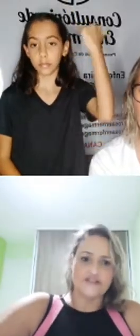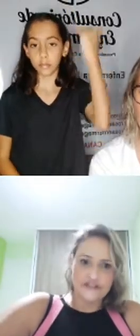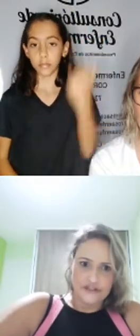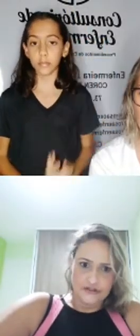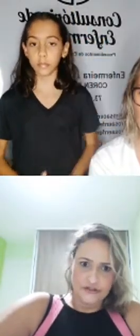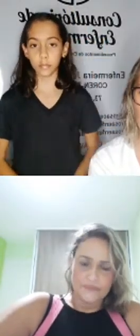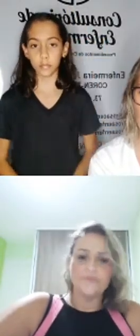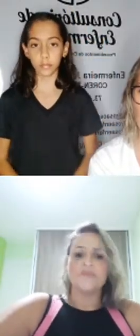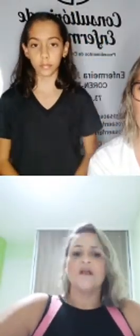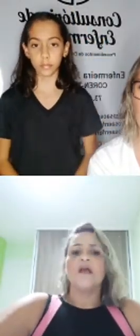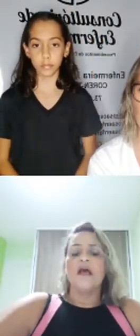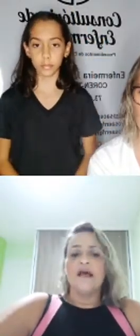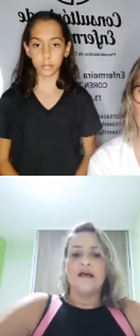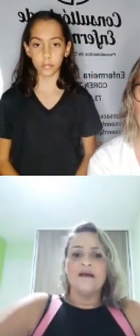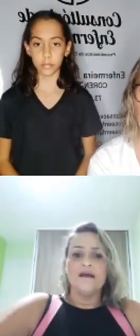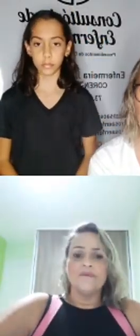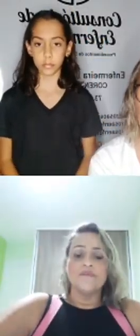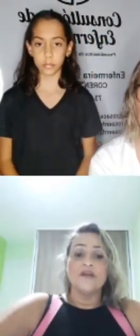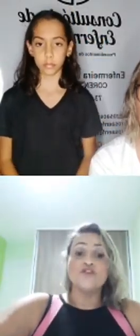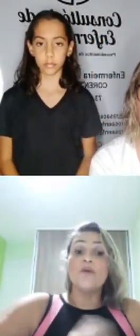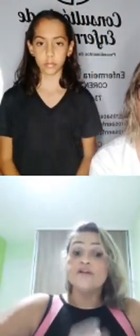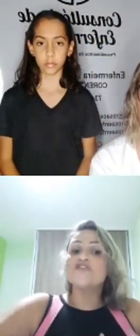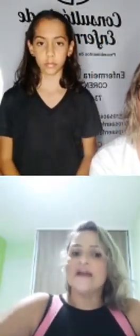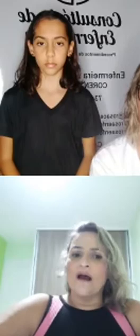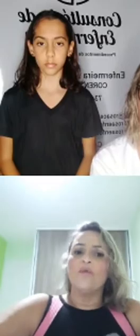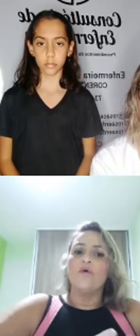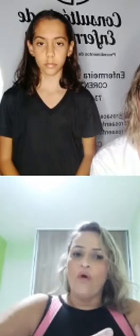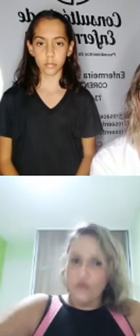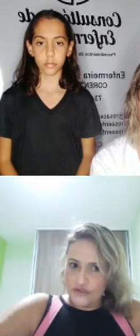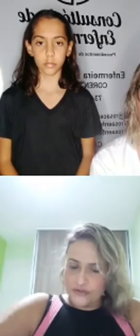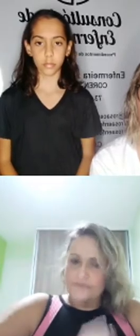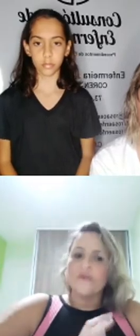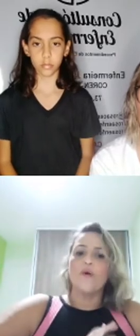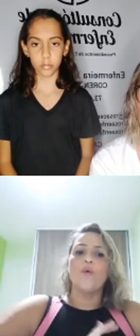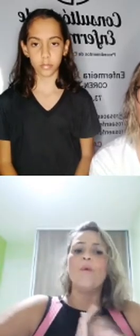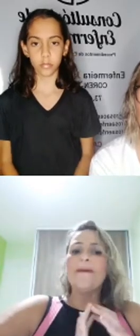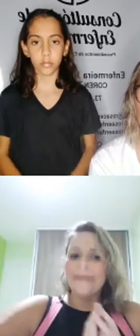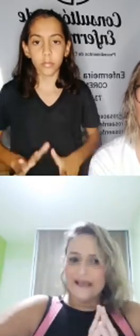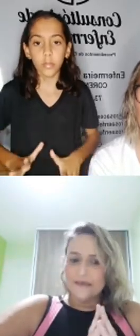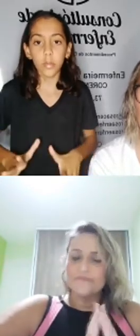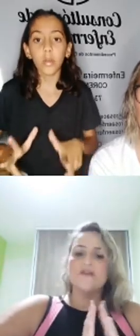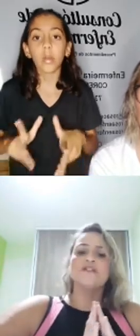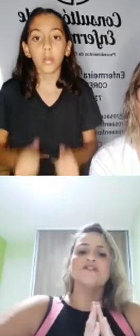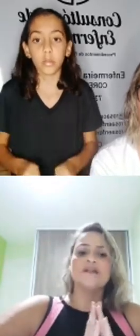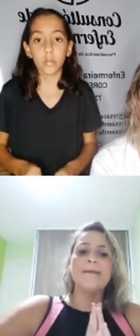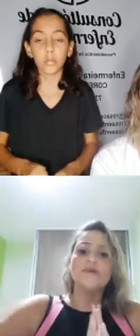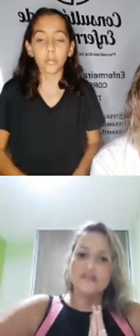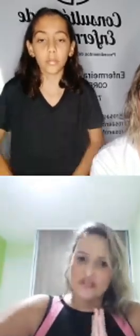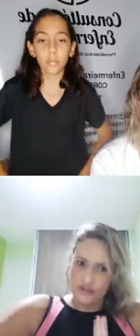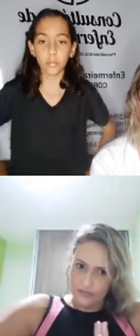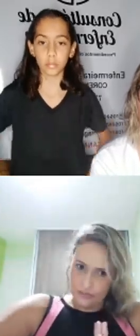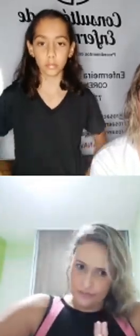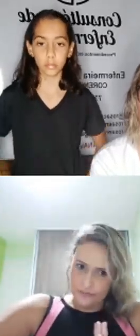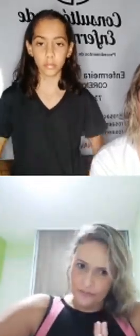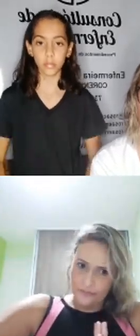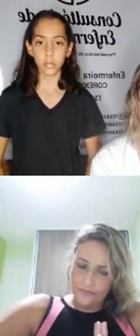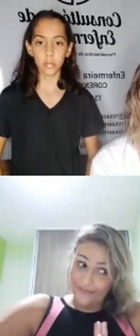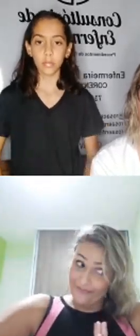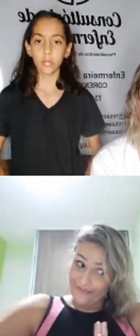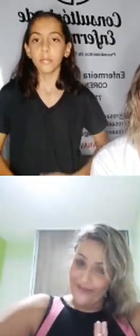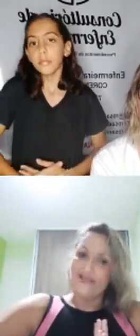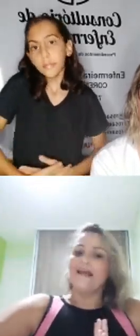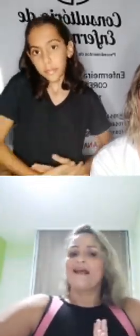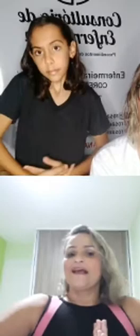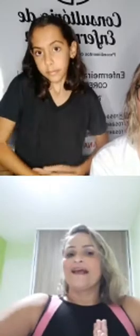na gestante. De modo geral, hoje, o bebê está protegido.